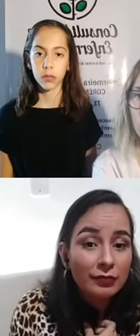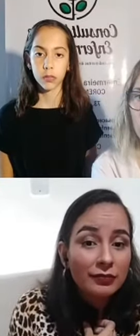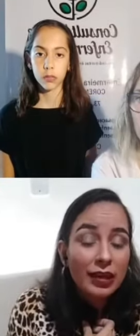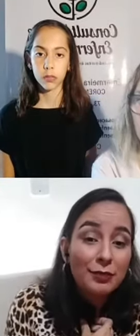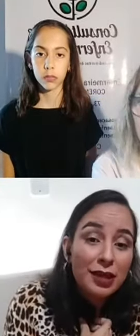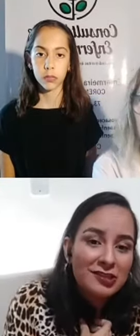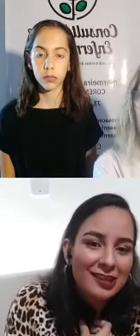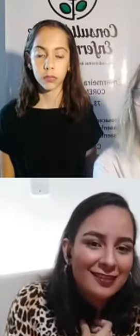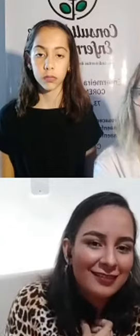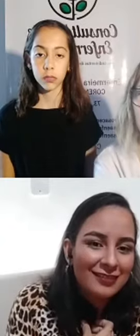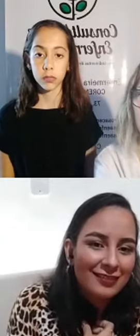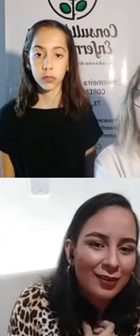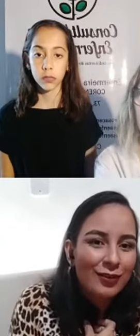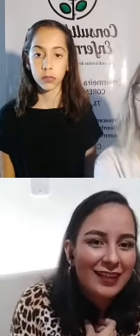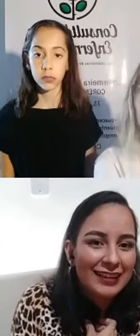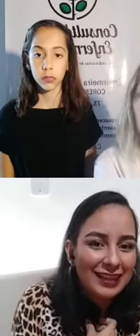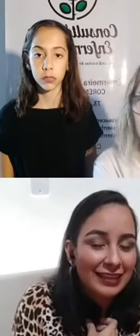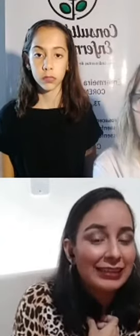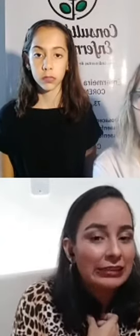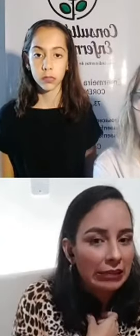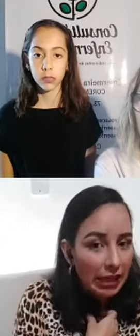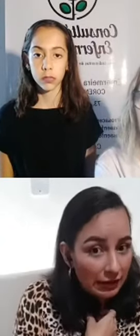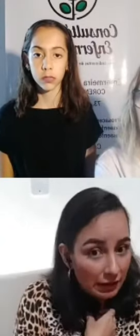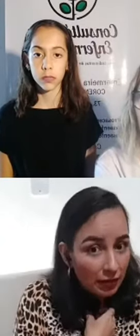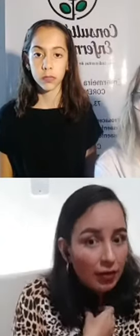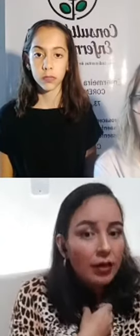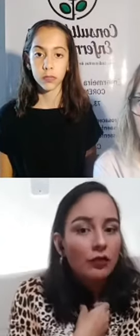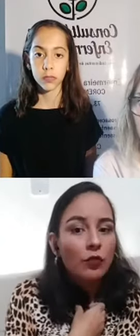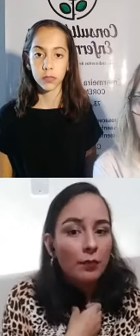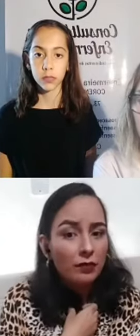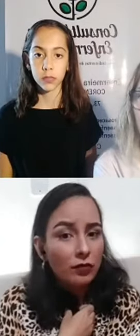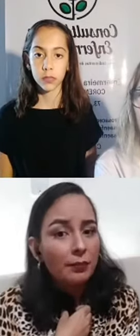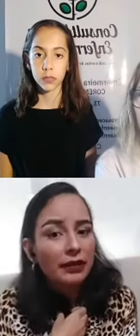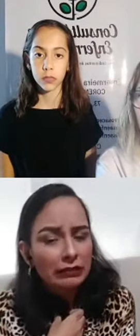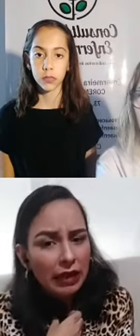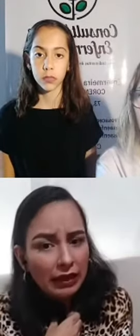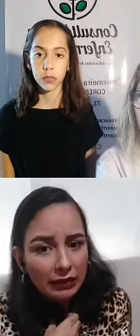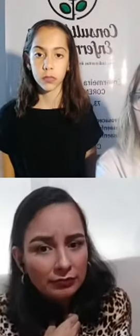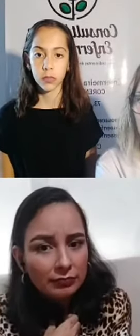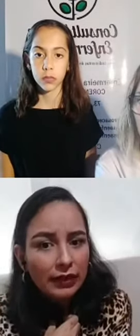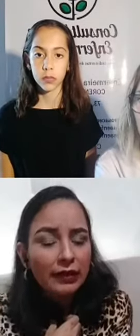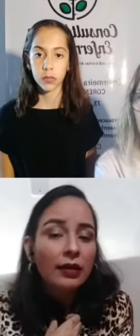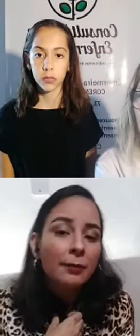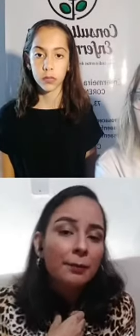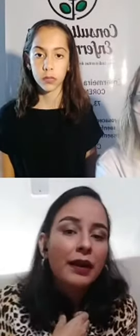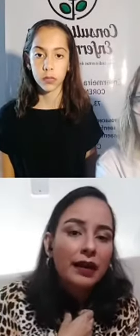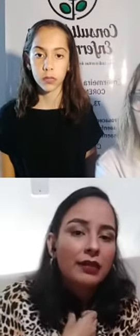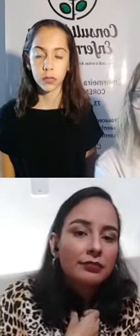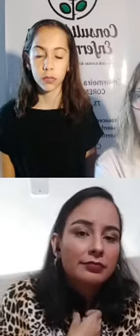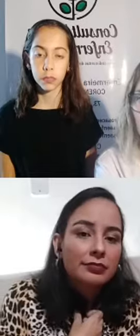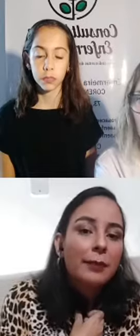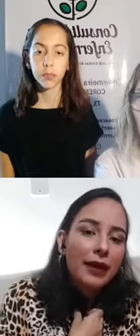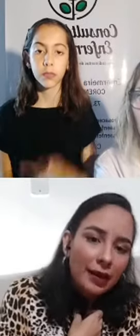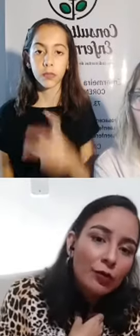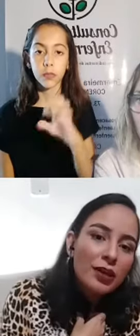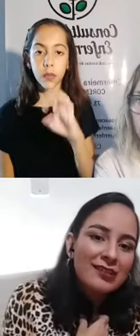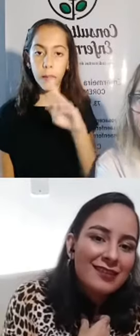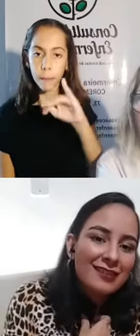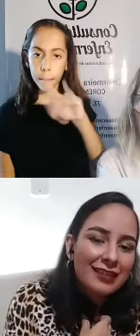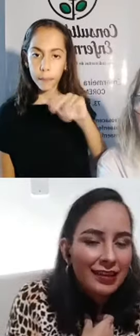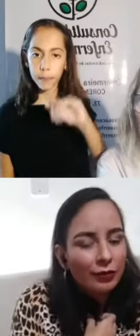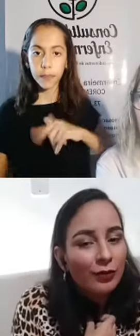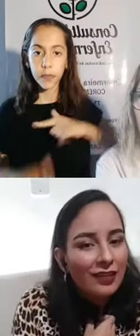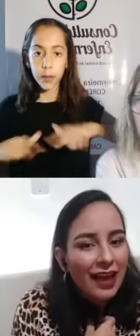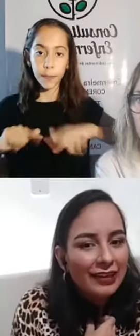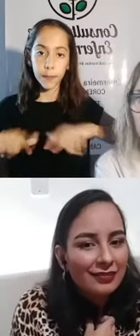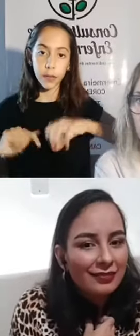pós-graduação em mídias. Ou seja, em tese, eu sou uma pessoa habilitada, né, para trabalhar com mídias. E